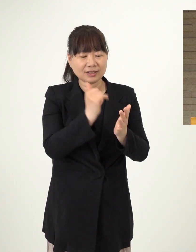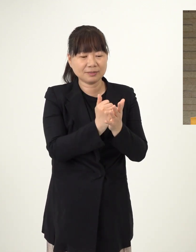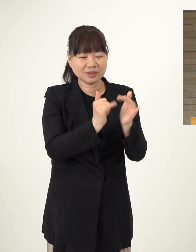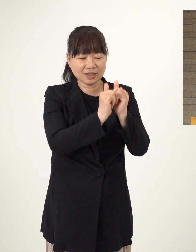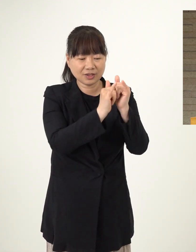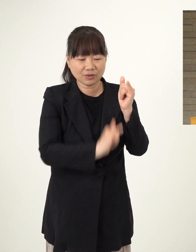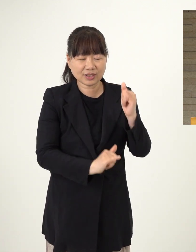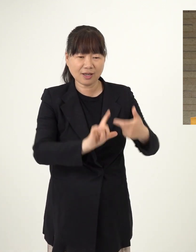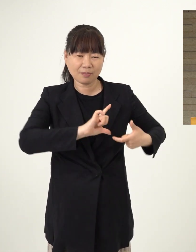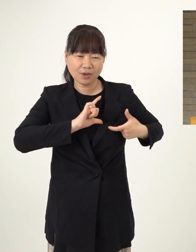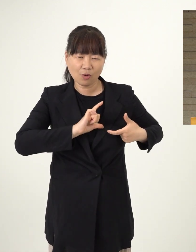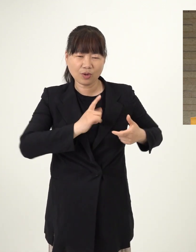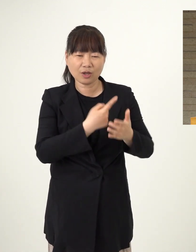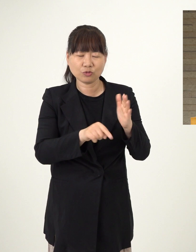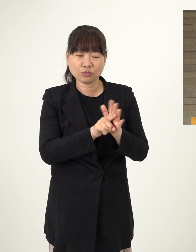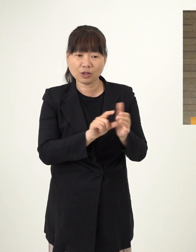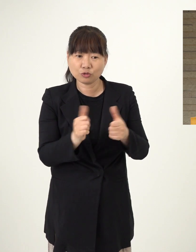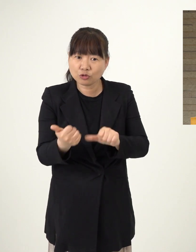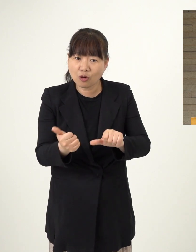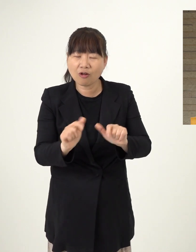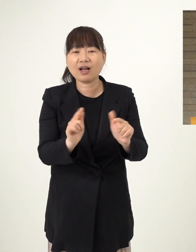위해서 죽으신 분이 아니에요.